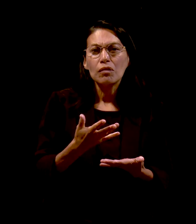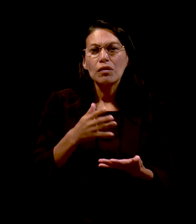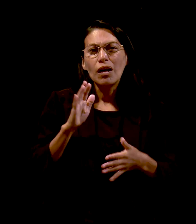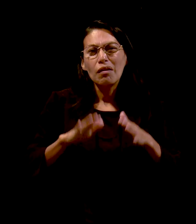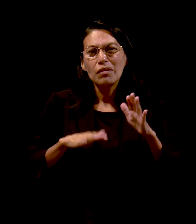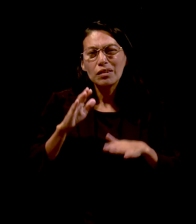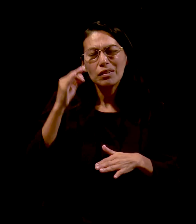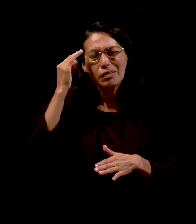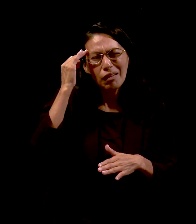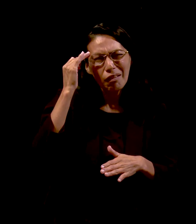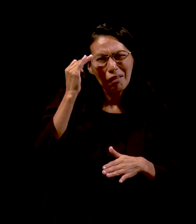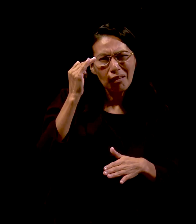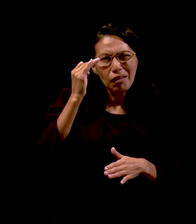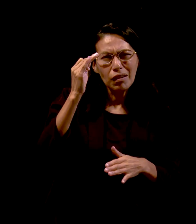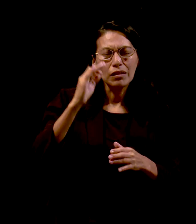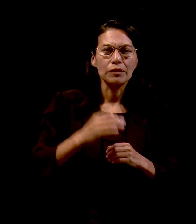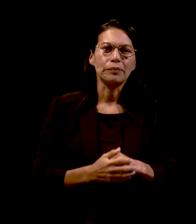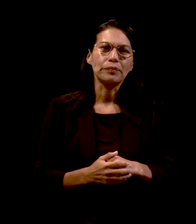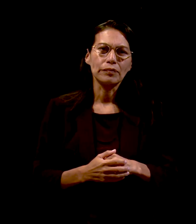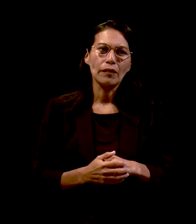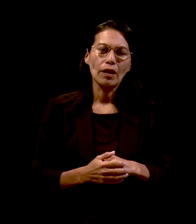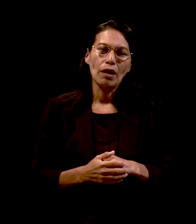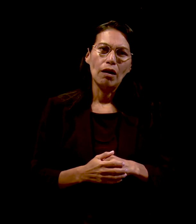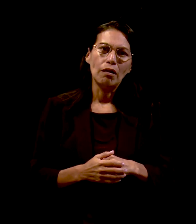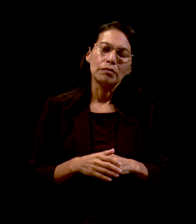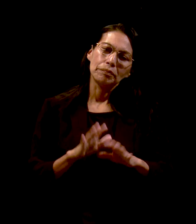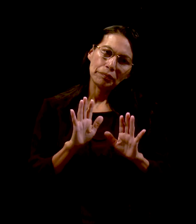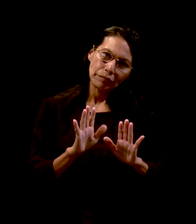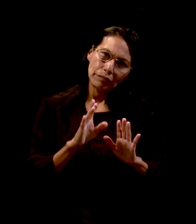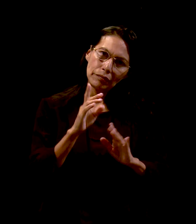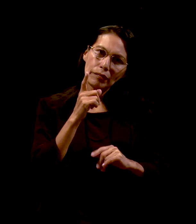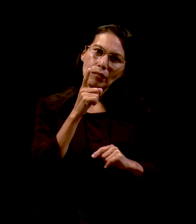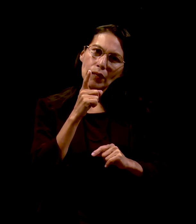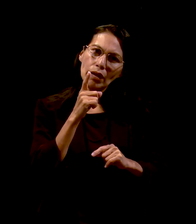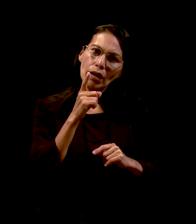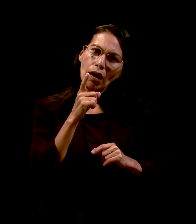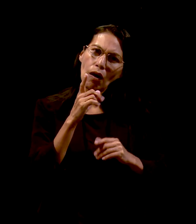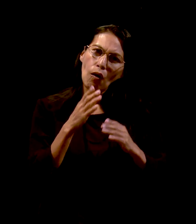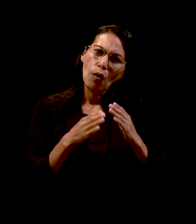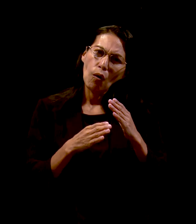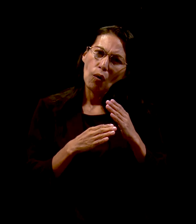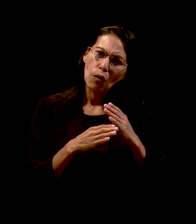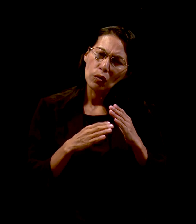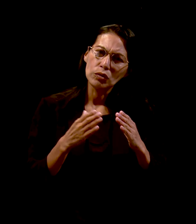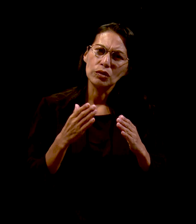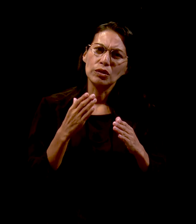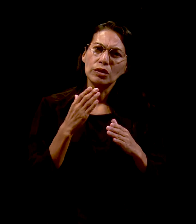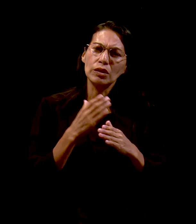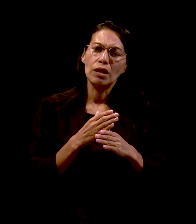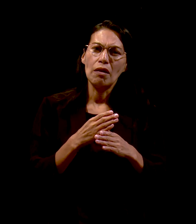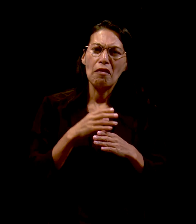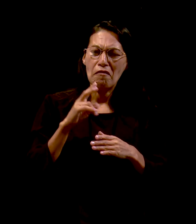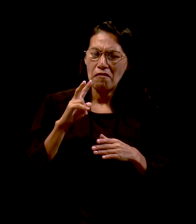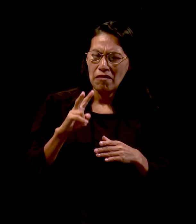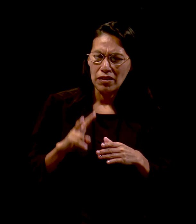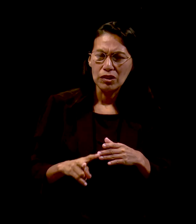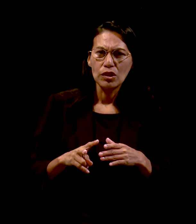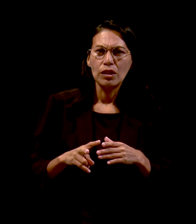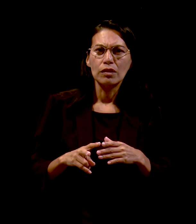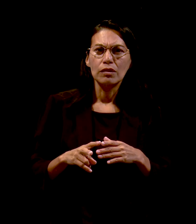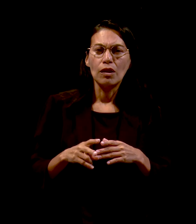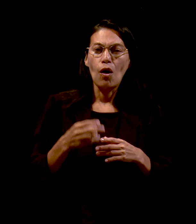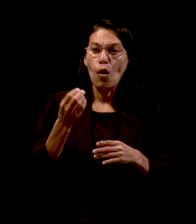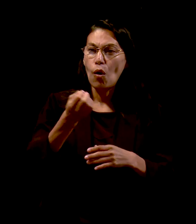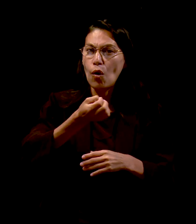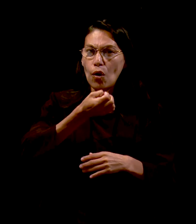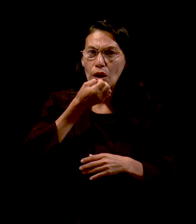una cosa así es cierto la oración que pide y clama por perdón de los